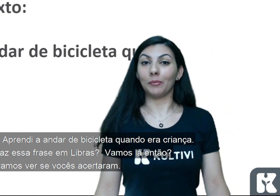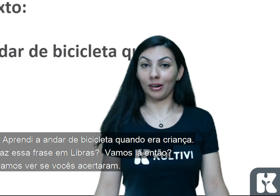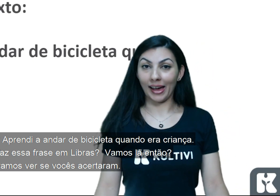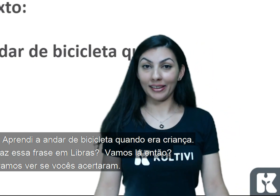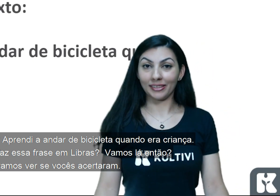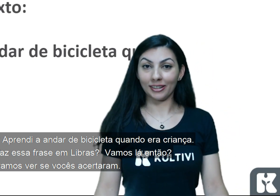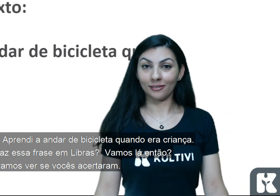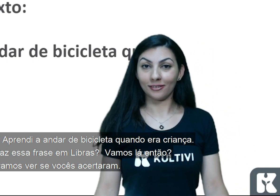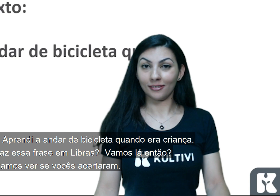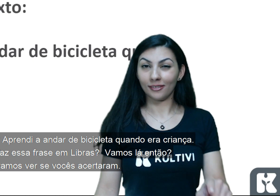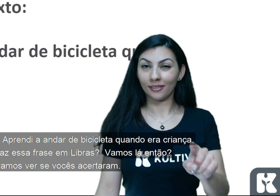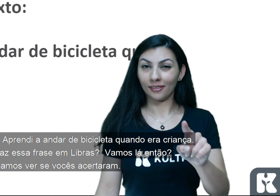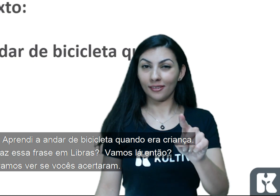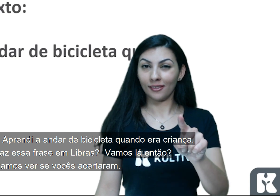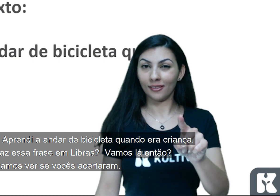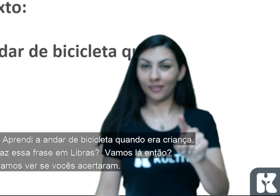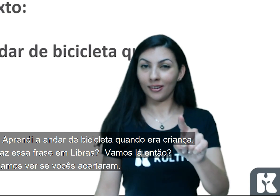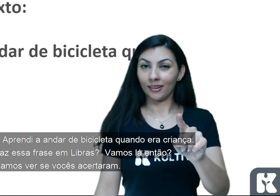Vamos lá, então?